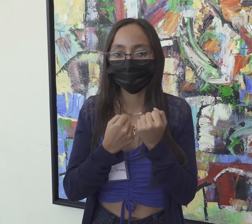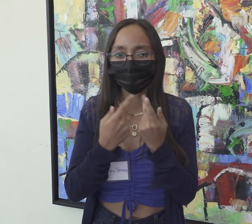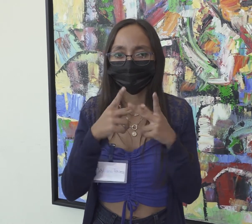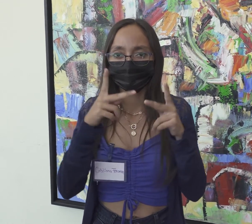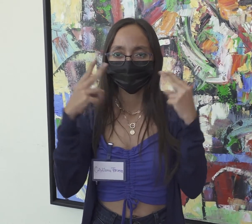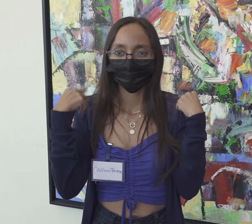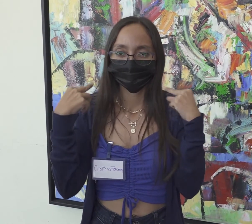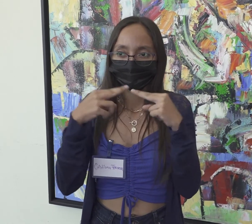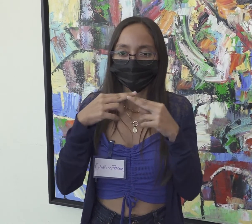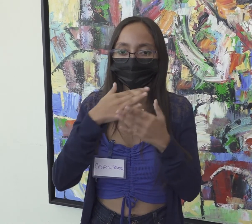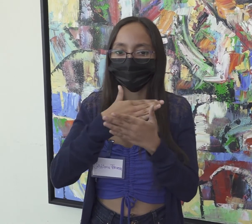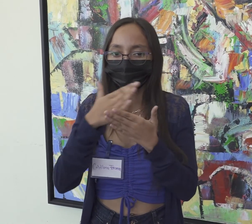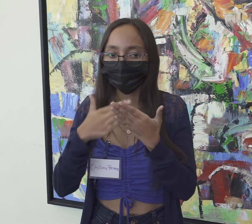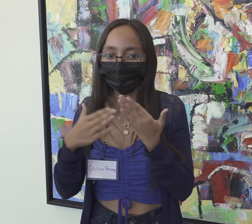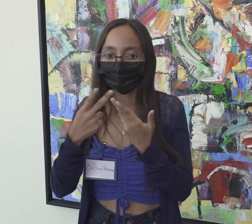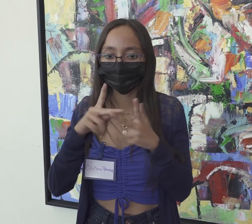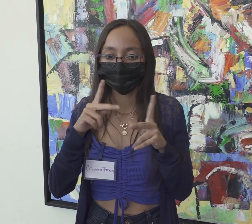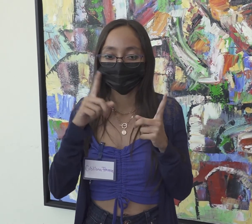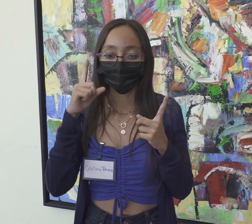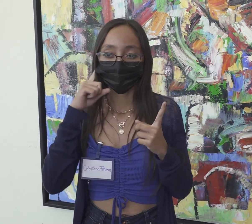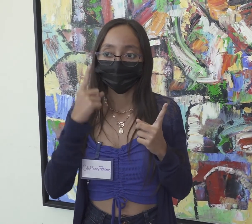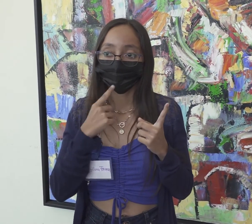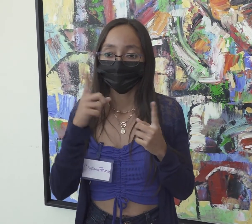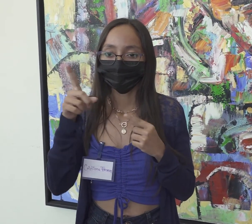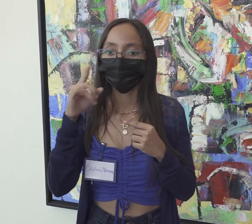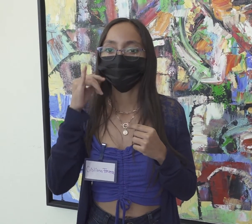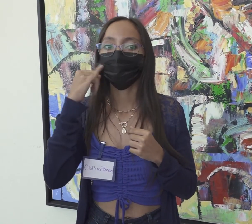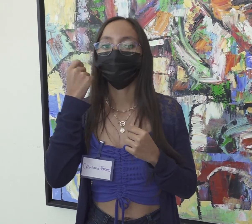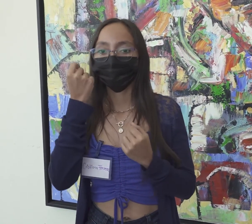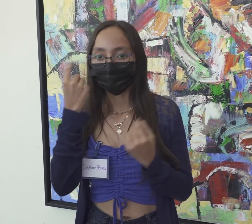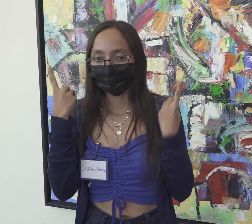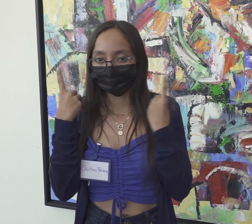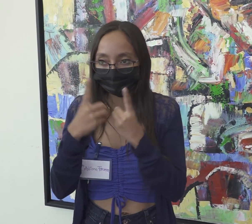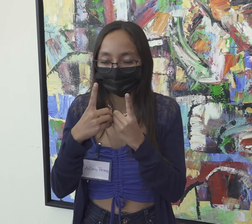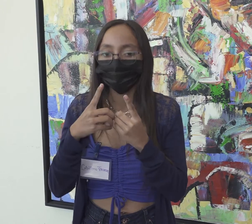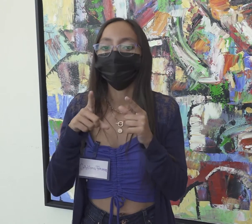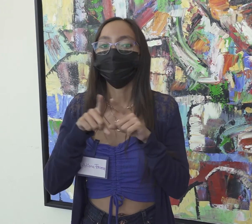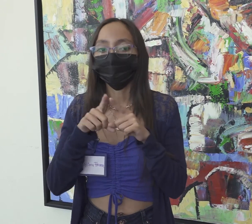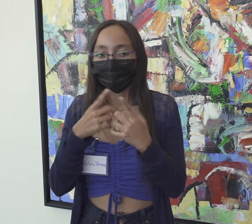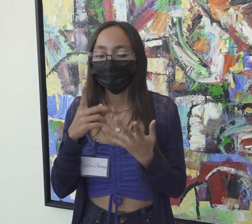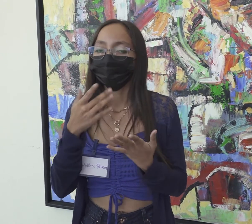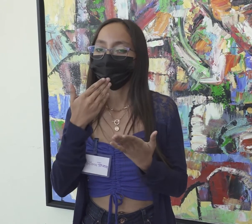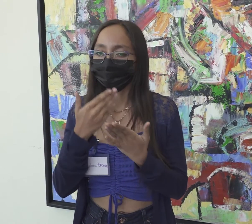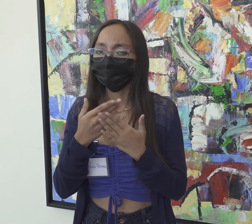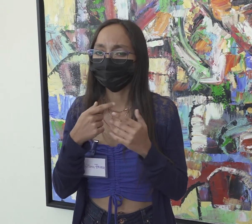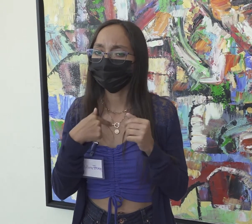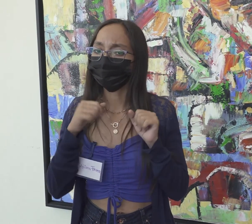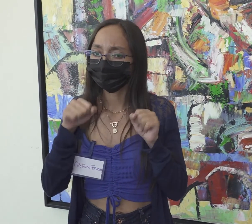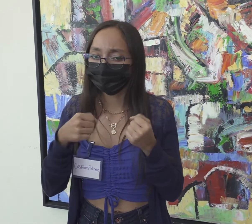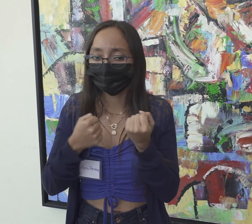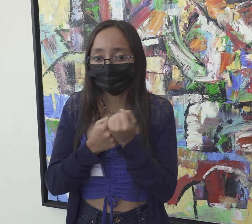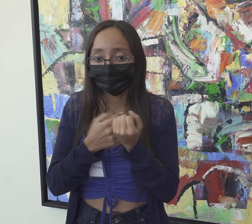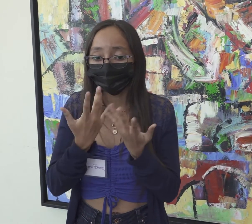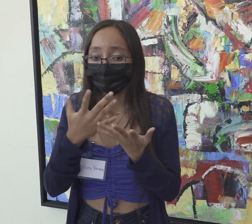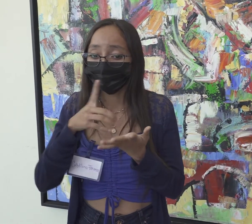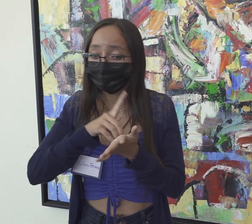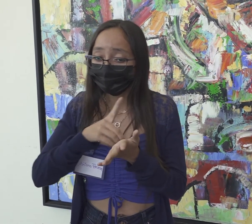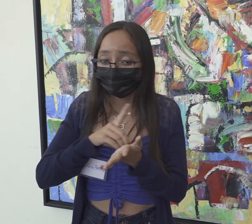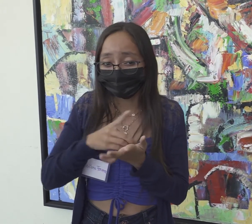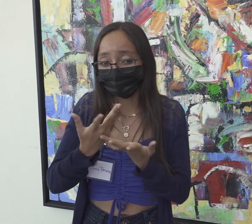Pero hemos tenido el apoyo, ya con la dirección, trató de poner asuntos en